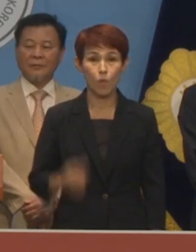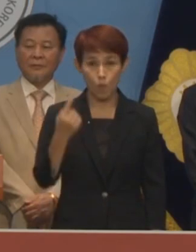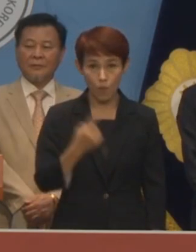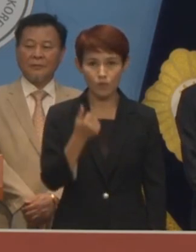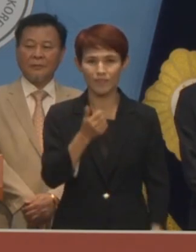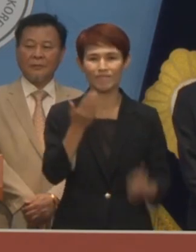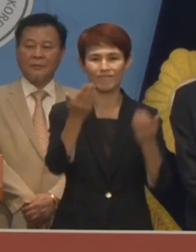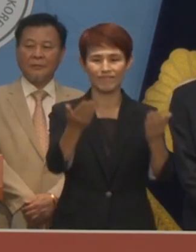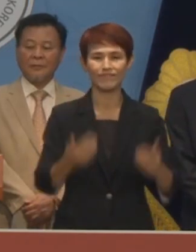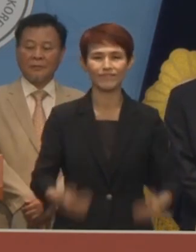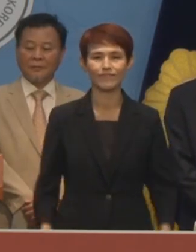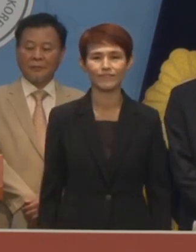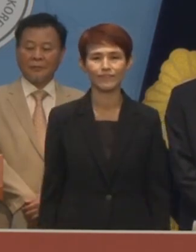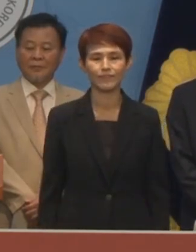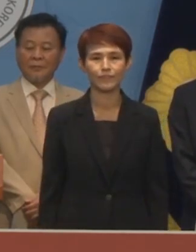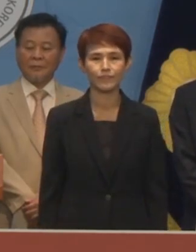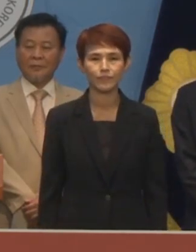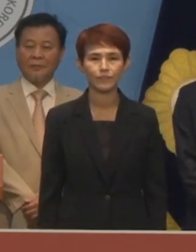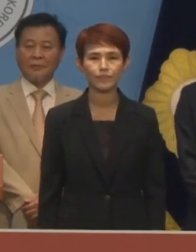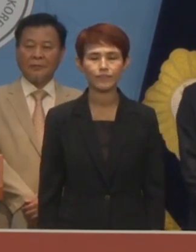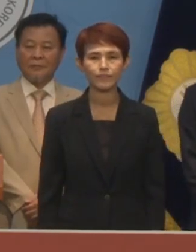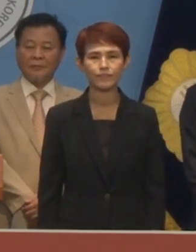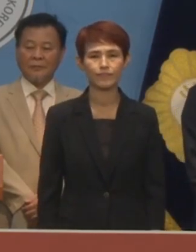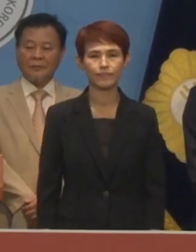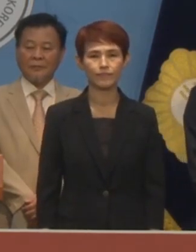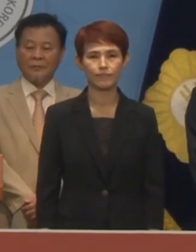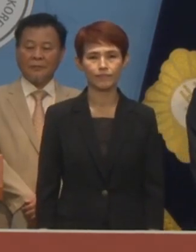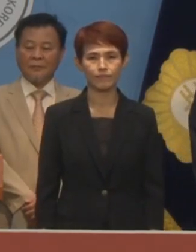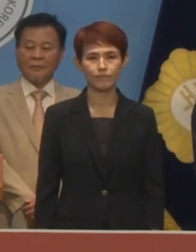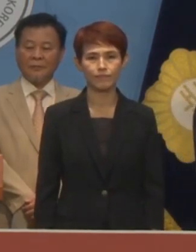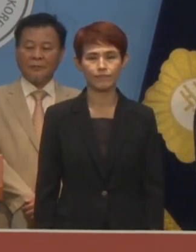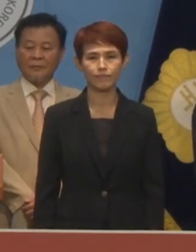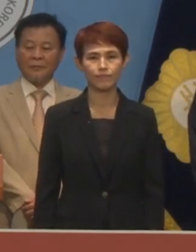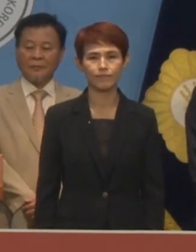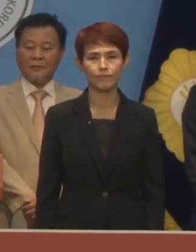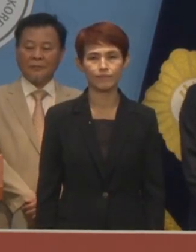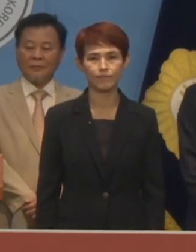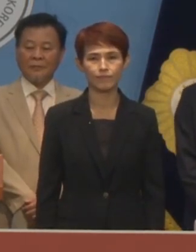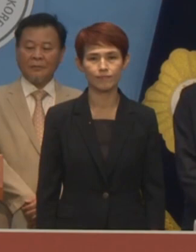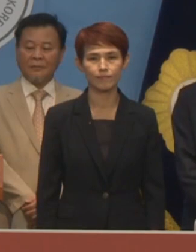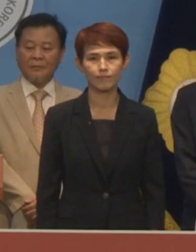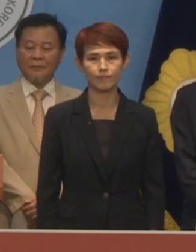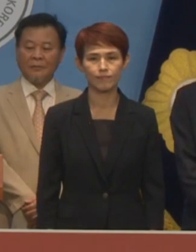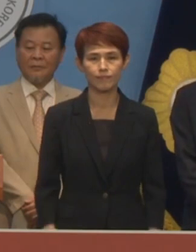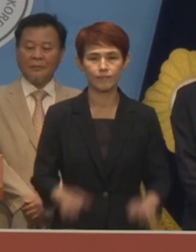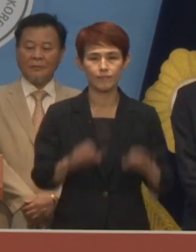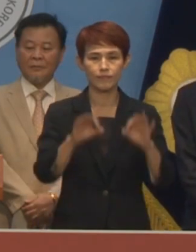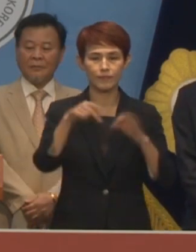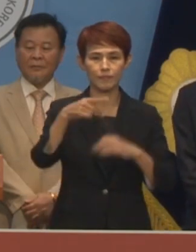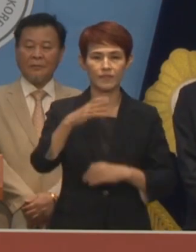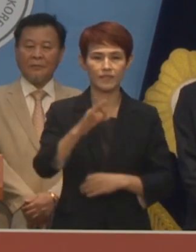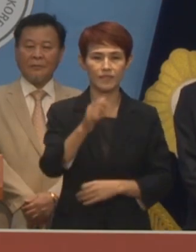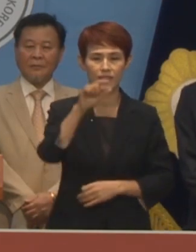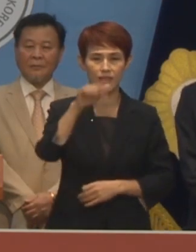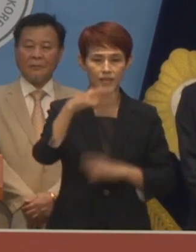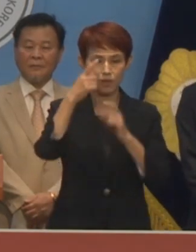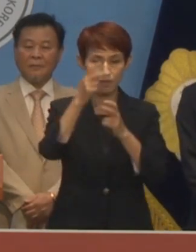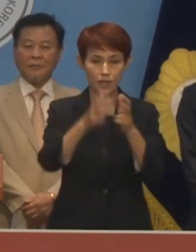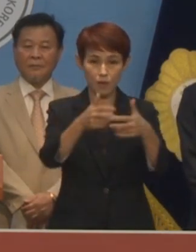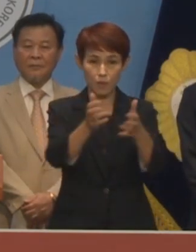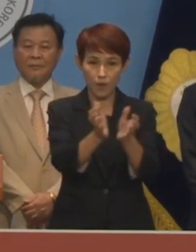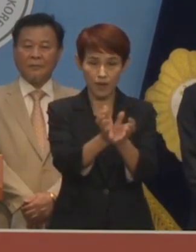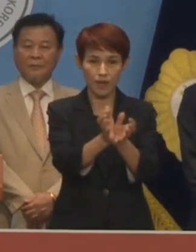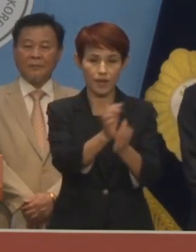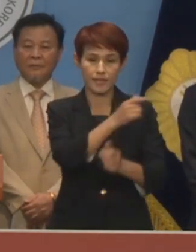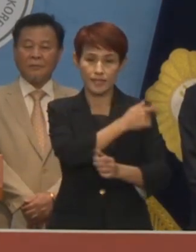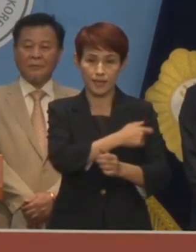드리도록 하겠습니다. 그럼 먼저 순서는 이렇게 하도록 하겠습니다. 희산 김승학 기념사업회 김병기 선생님의